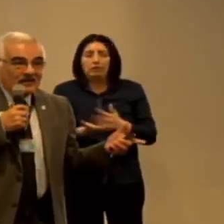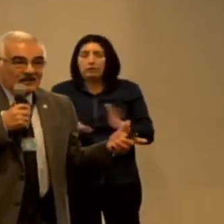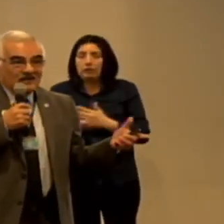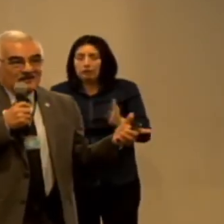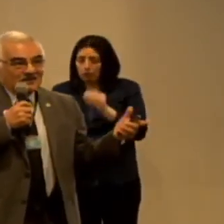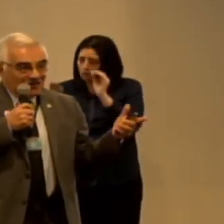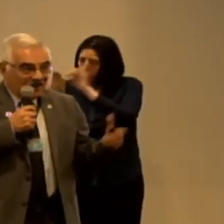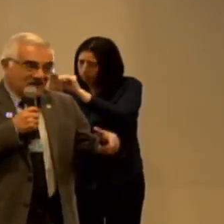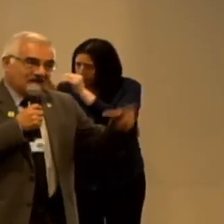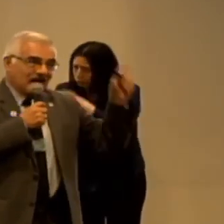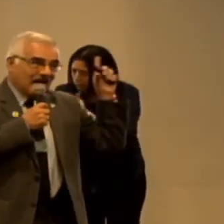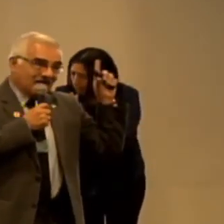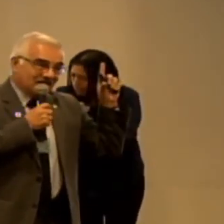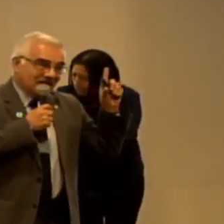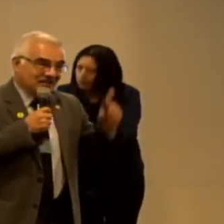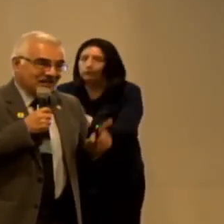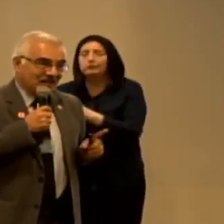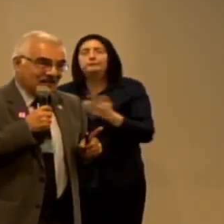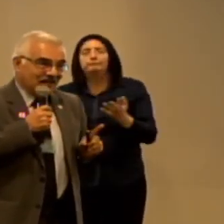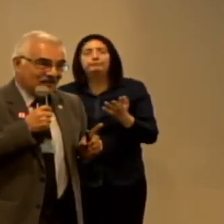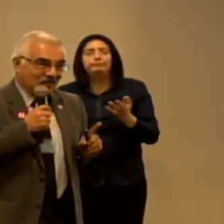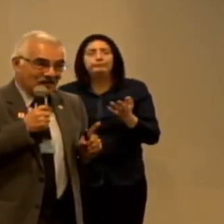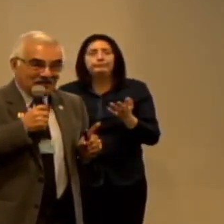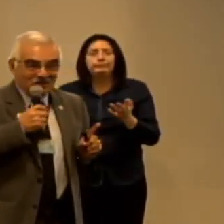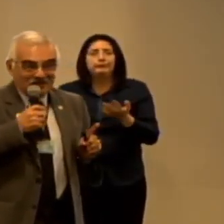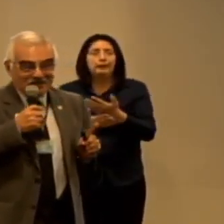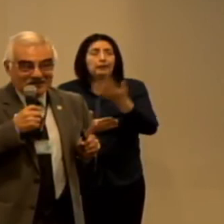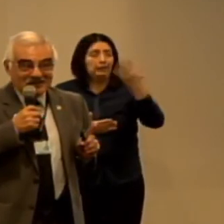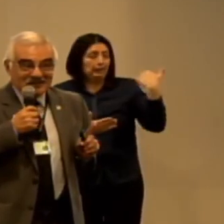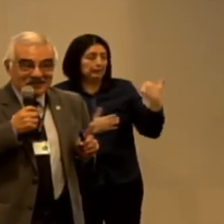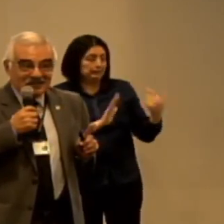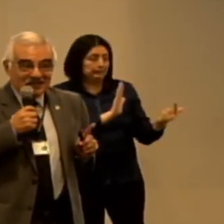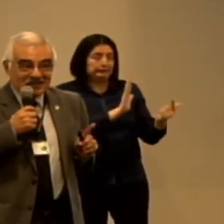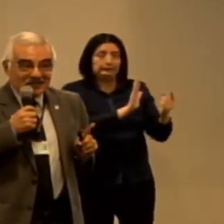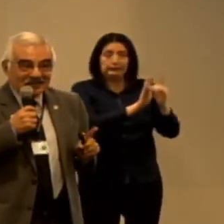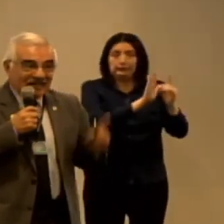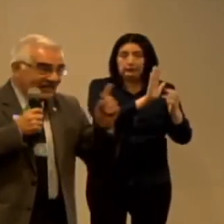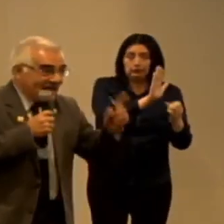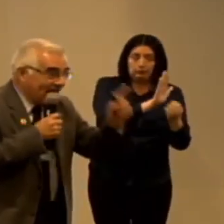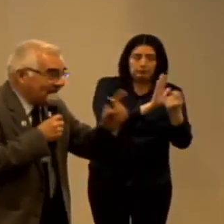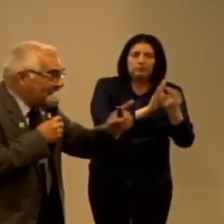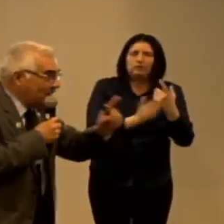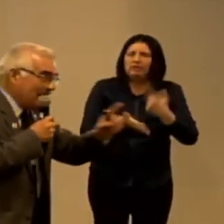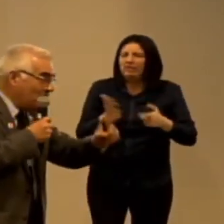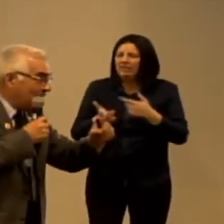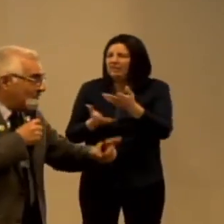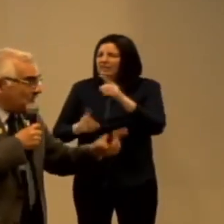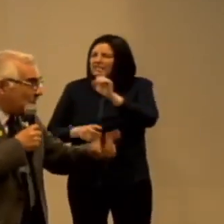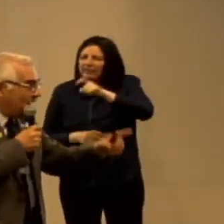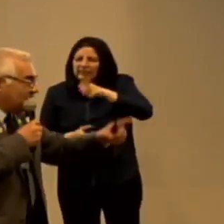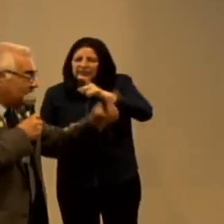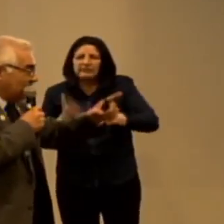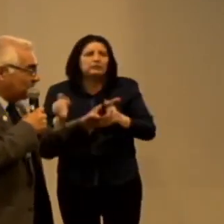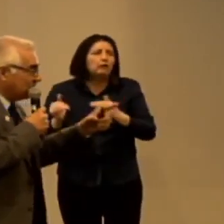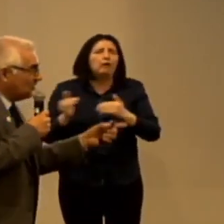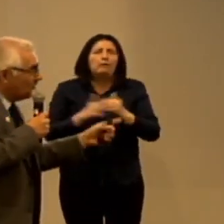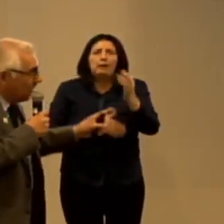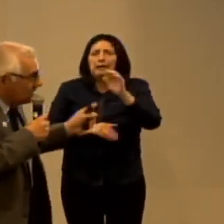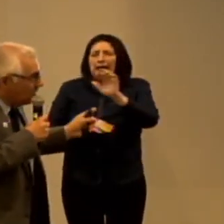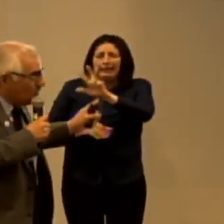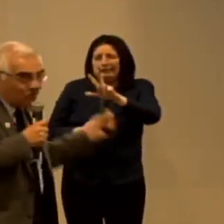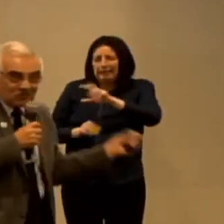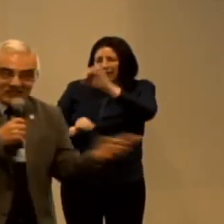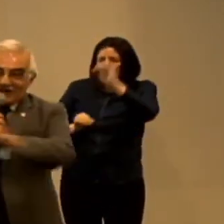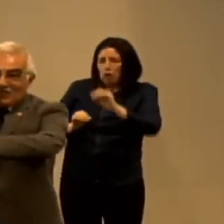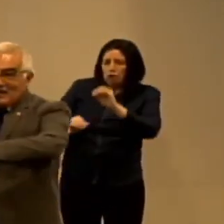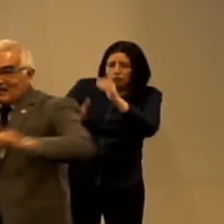califican, antes de que sea el decreto legislativo 1417, que tiene que tener el baremo mayor o igual al 33%, porque